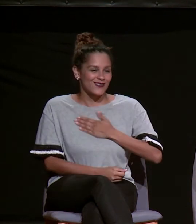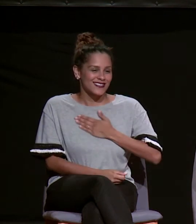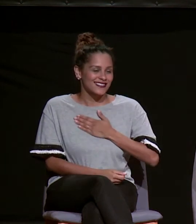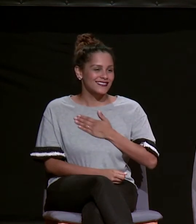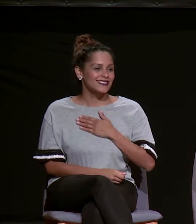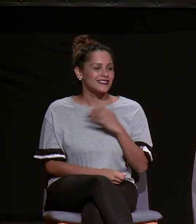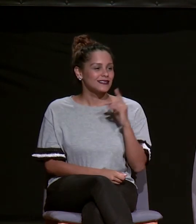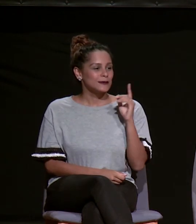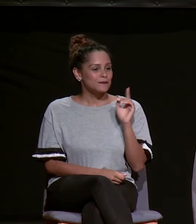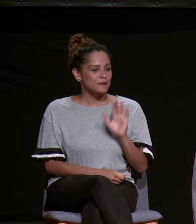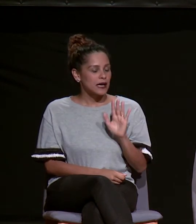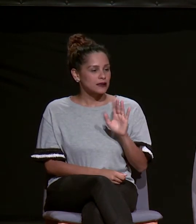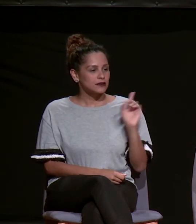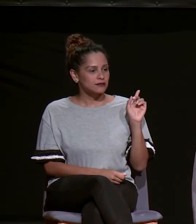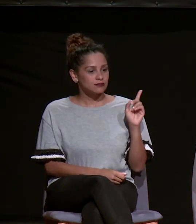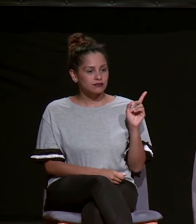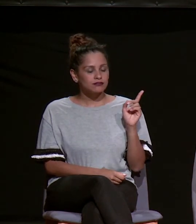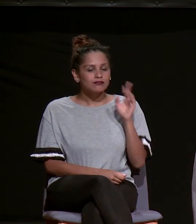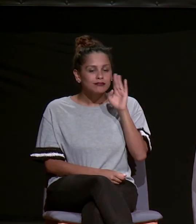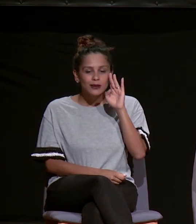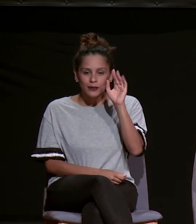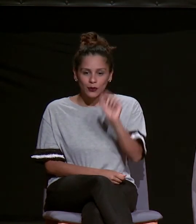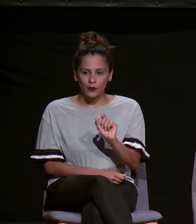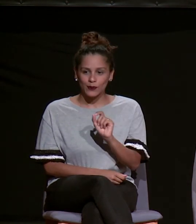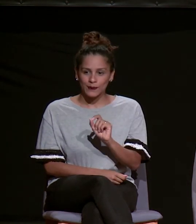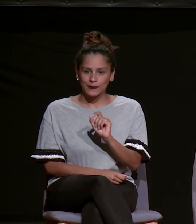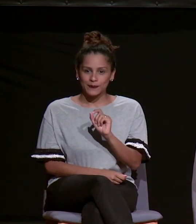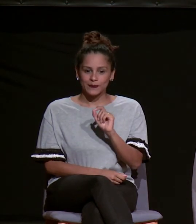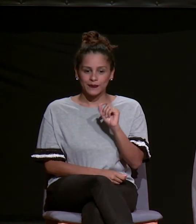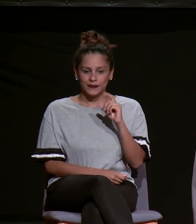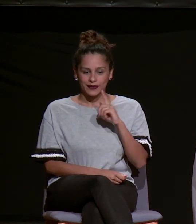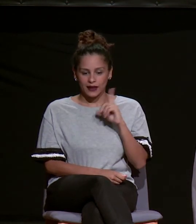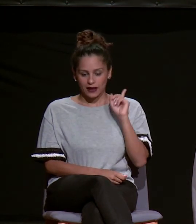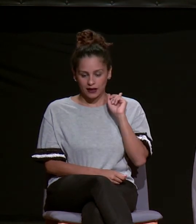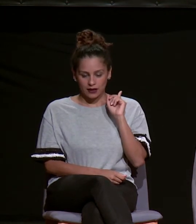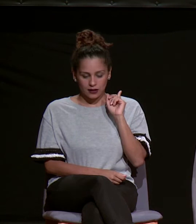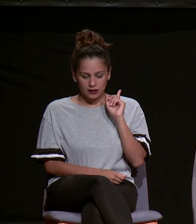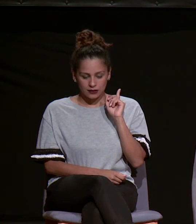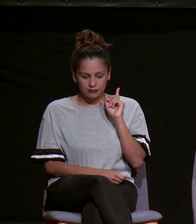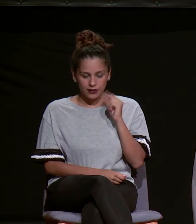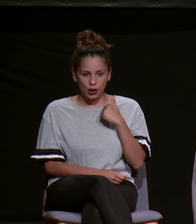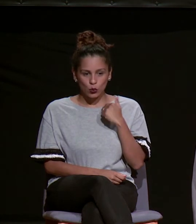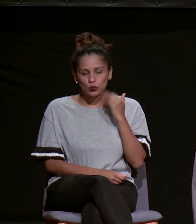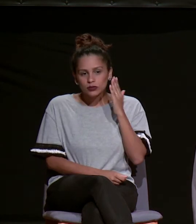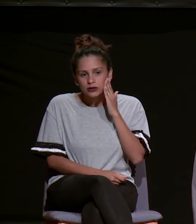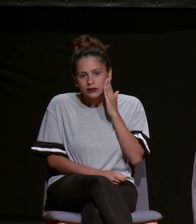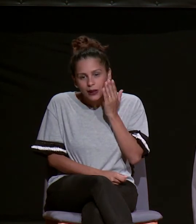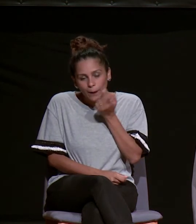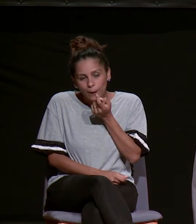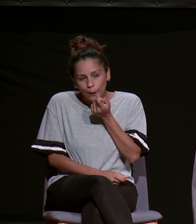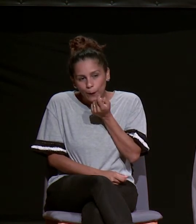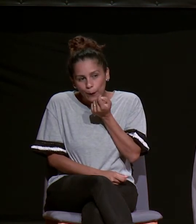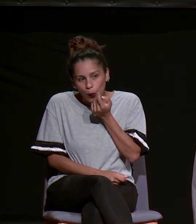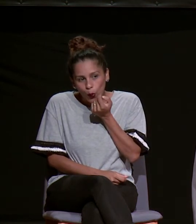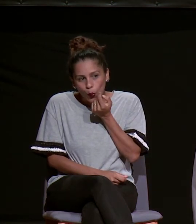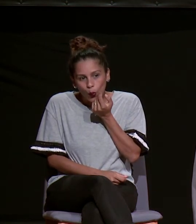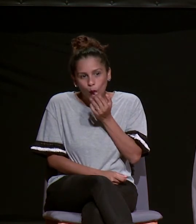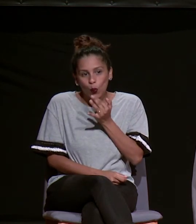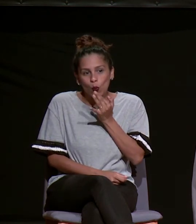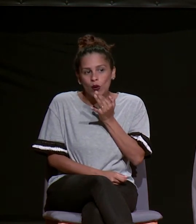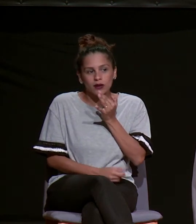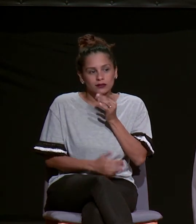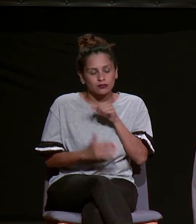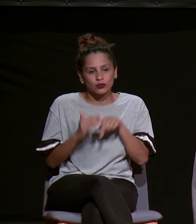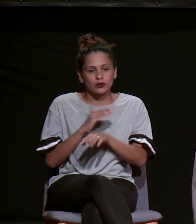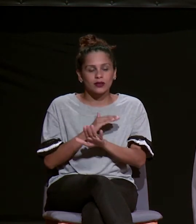Mas, principalmente porque a linha, ela... Bom, eu sei muito pouco ainda sobre ela, mas eu